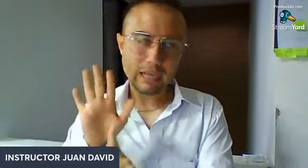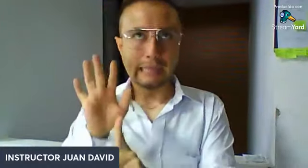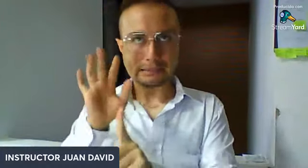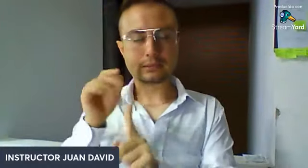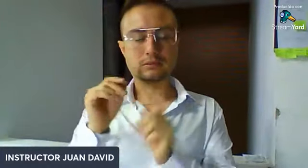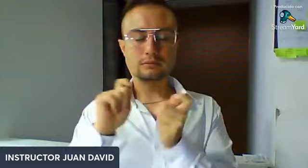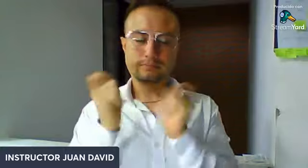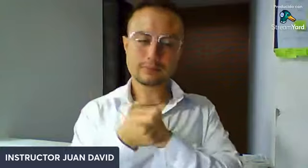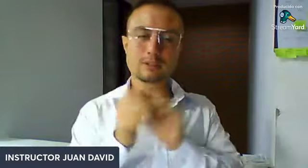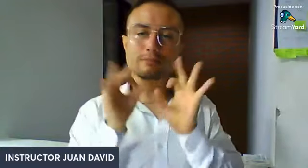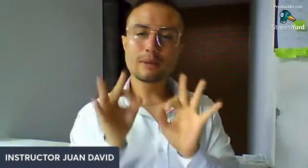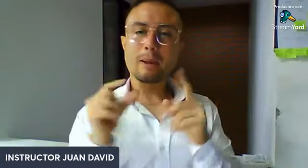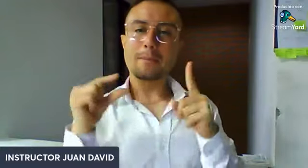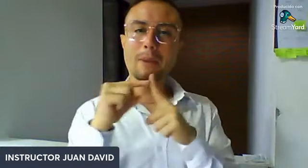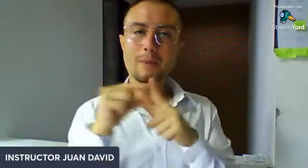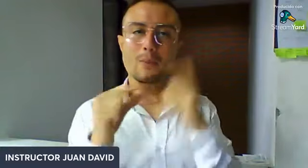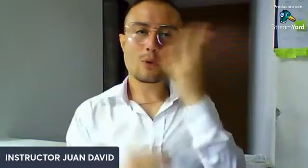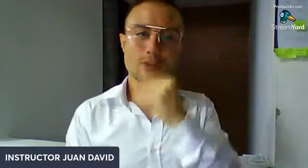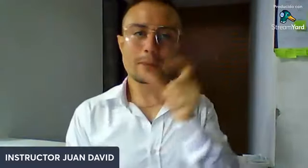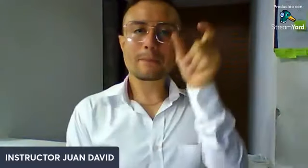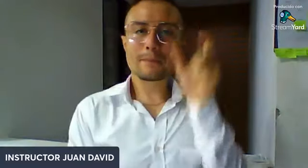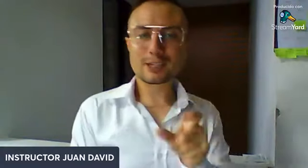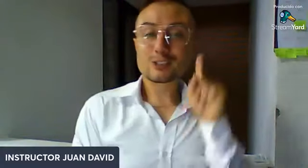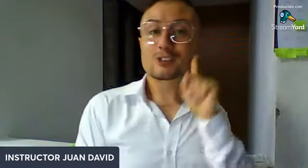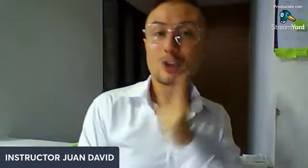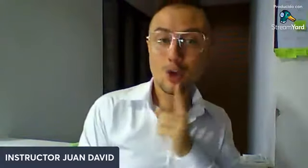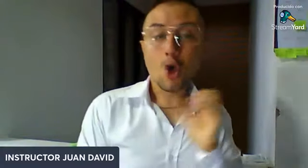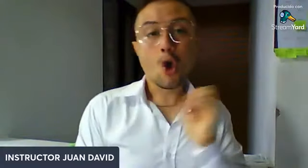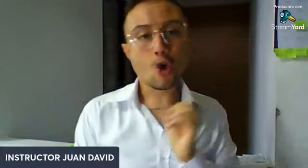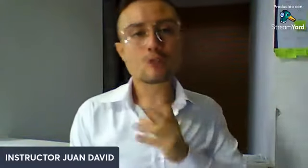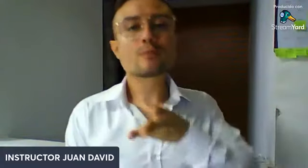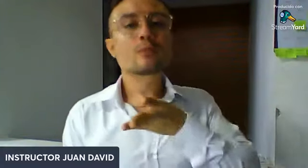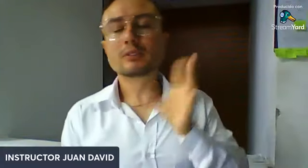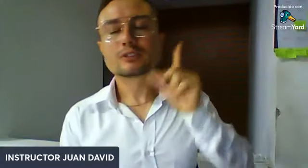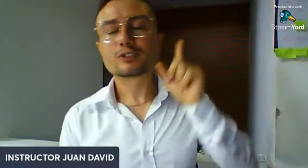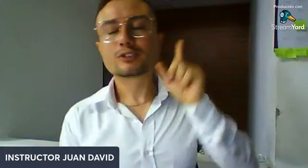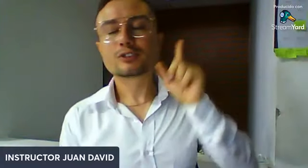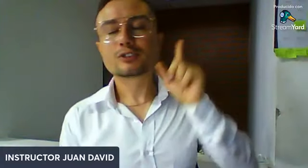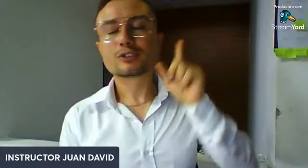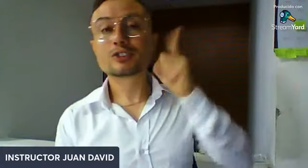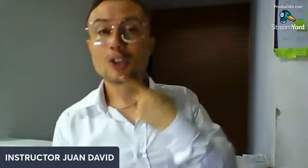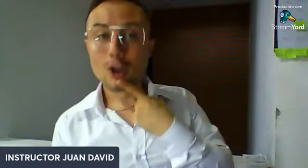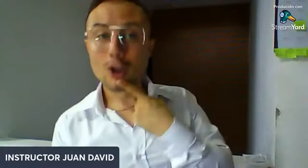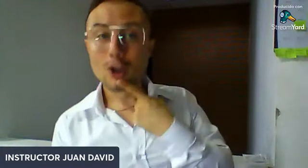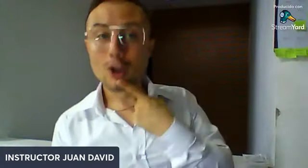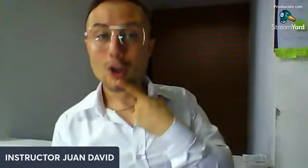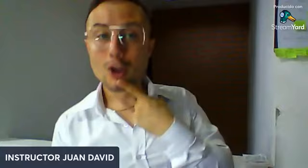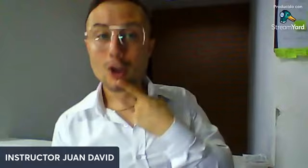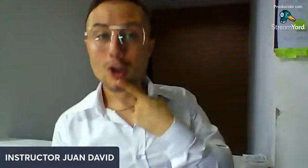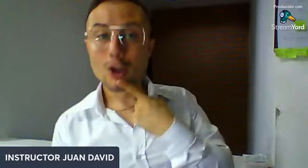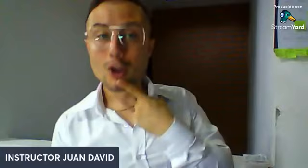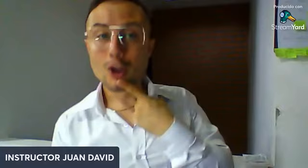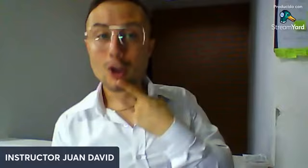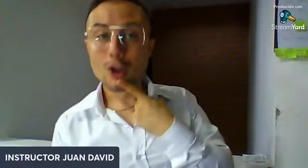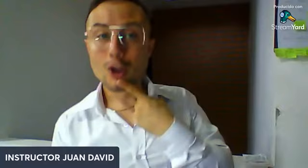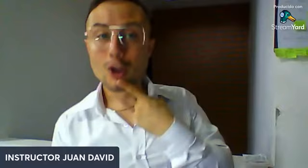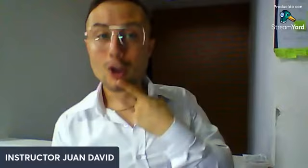referenciar a una persona sorda, decir persona sorda, porque la palabra muda pues es una palabra peyorativa. Entonces,